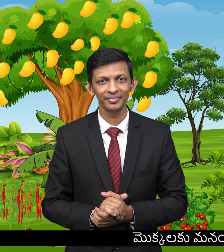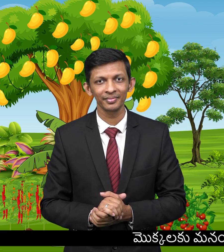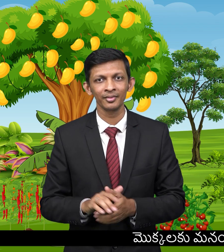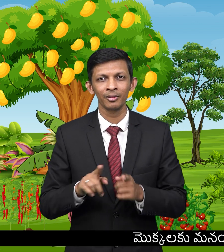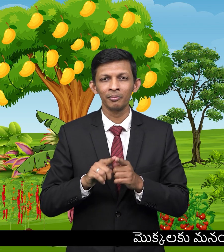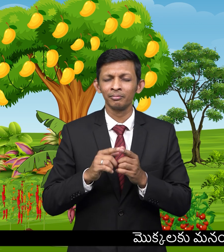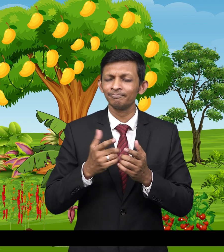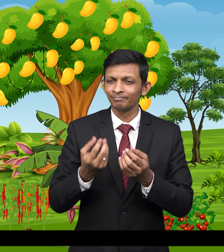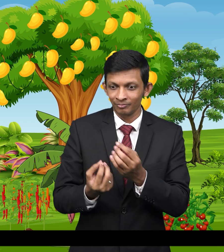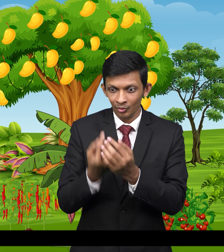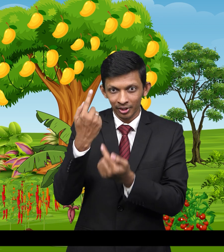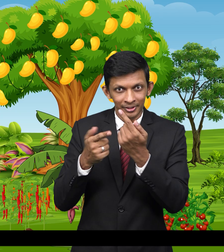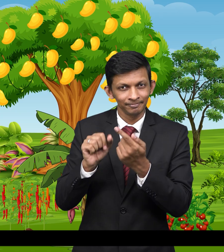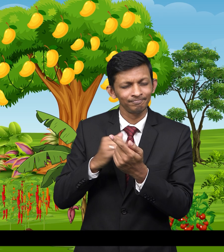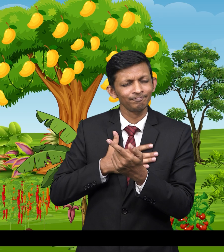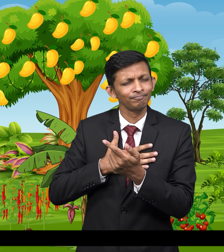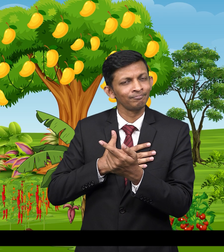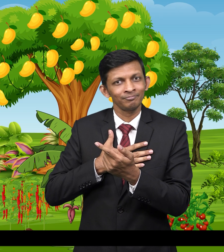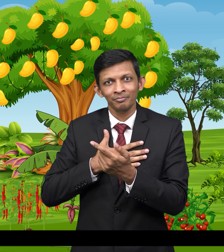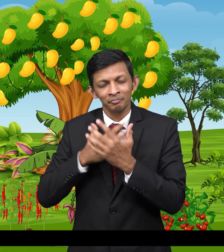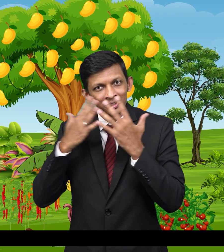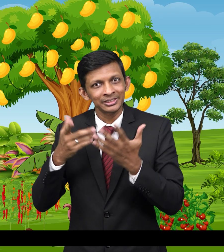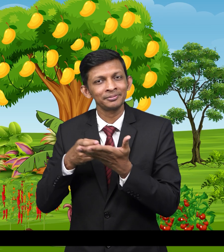మొక్కలకు మనం చాలా కృతజ్ఞతలం.